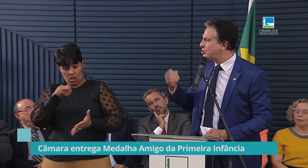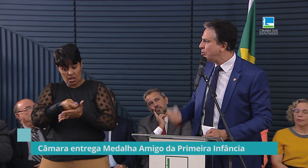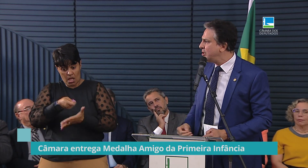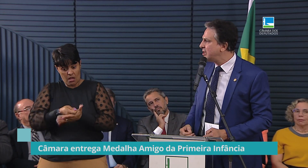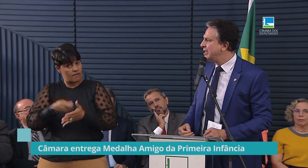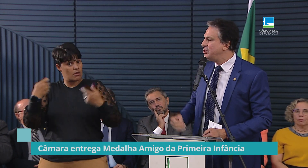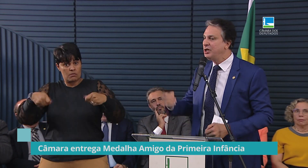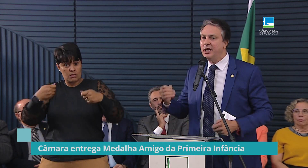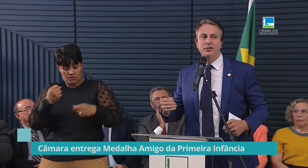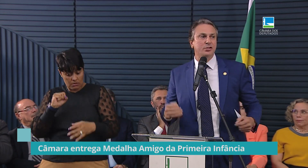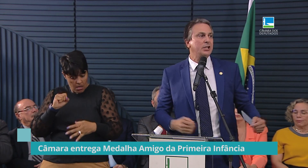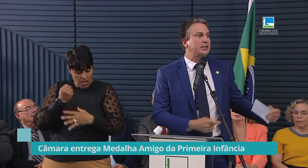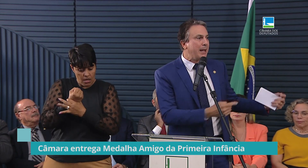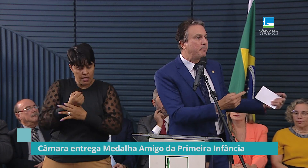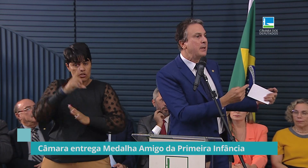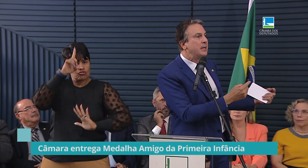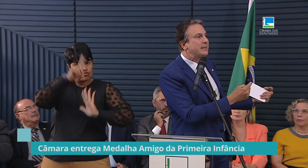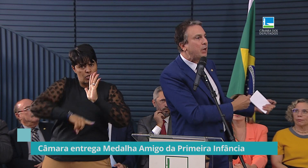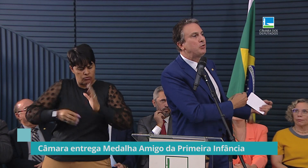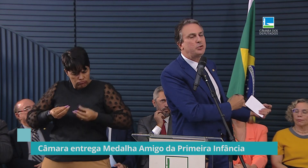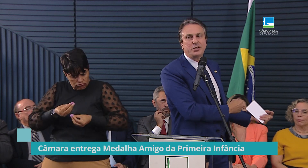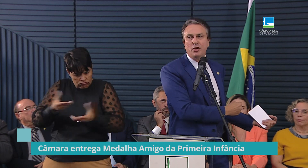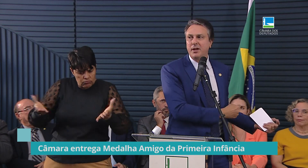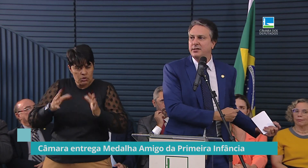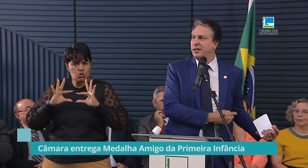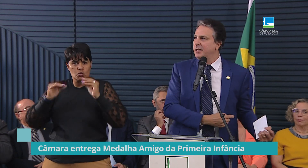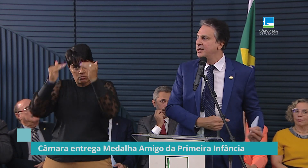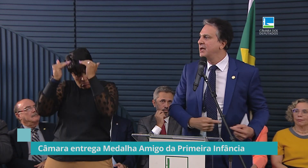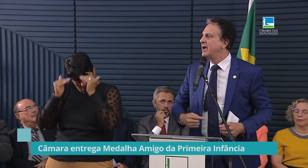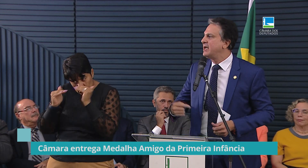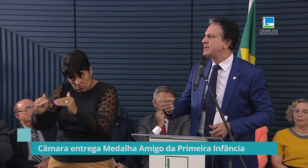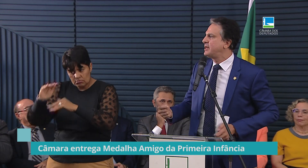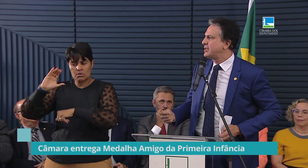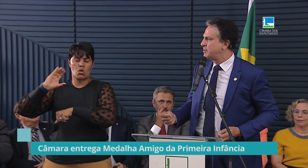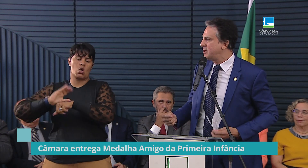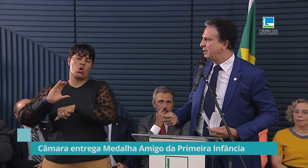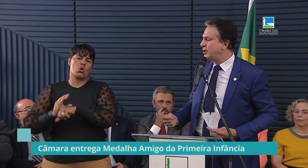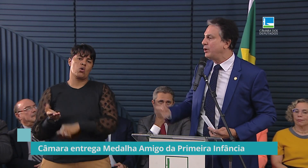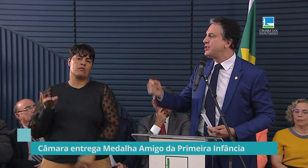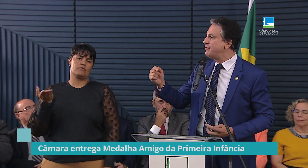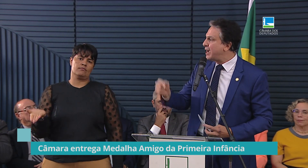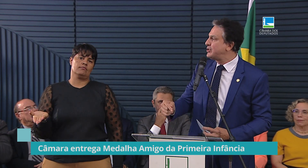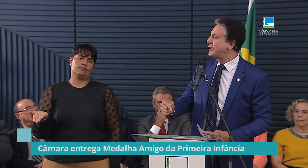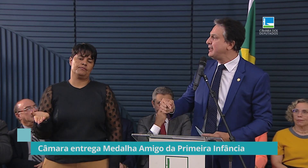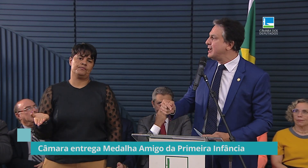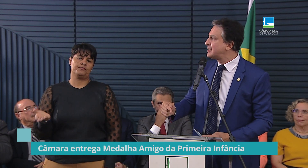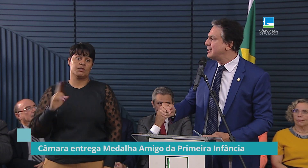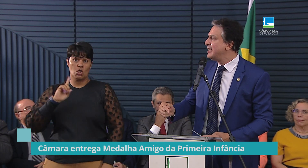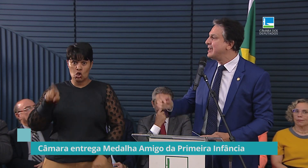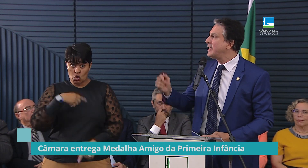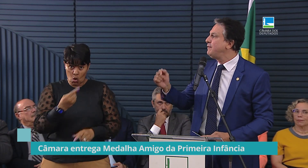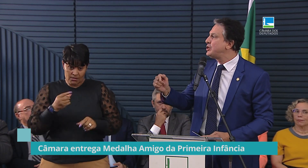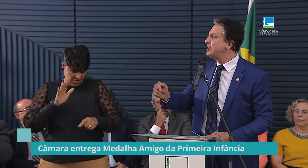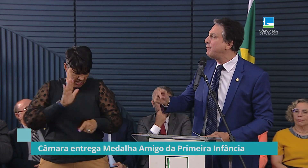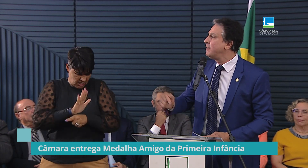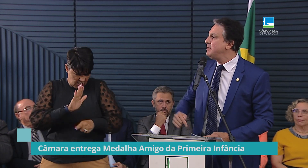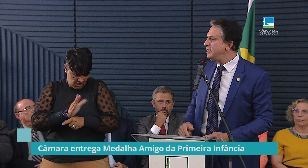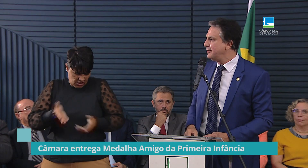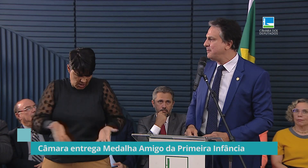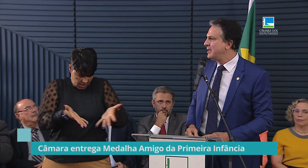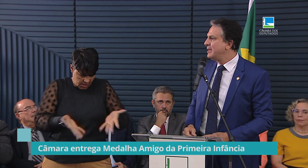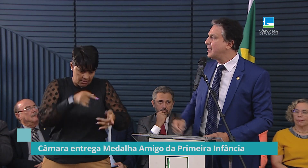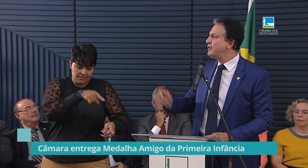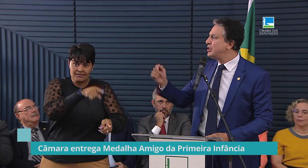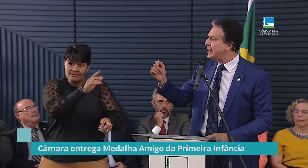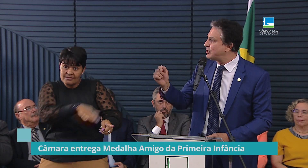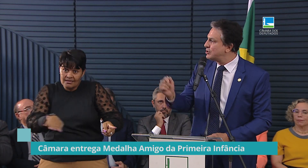as condições, direitos que está na Constituição brasileira a essas crianças brasileiras. Quando a gente investe na criança, está investindo na